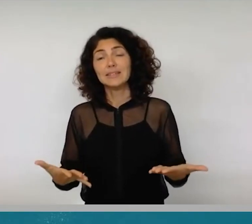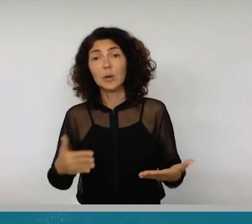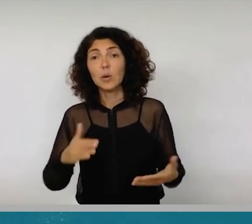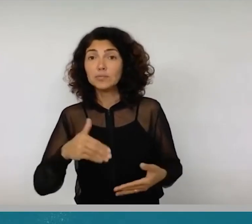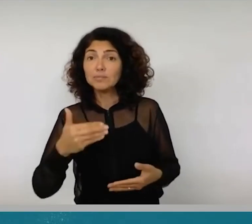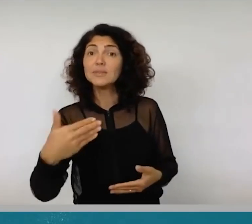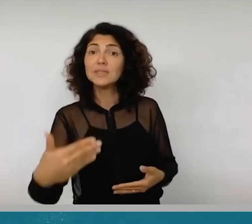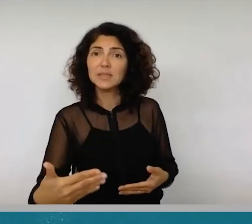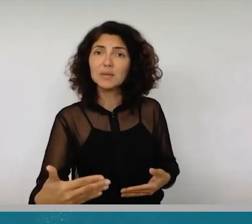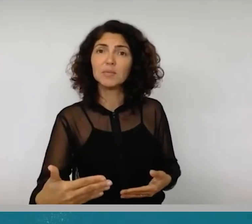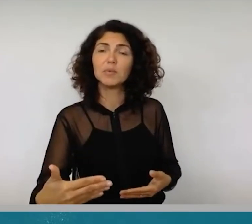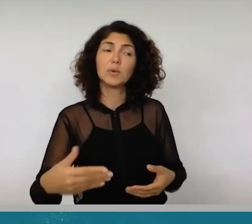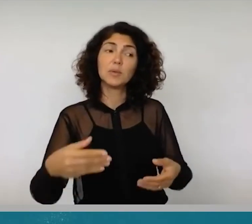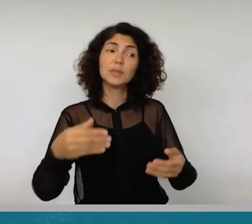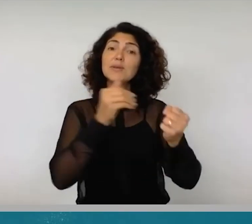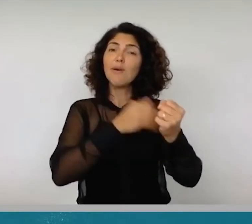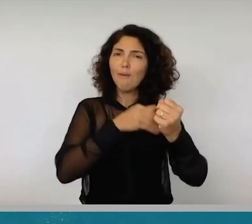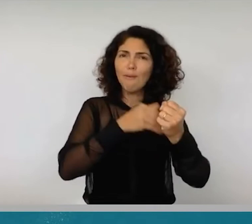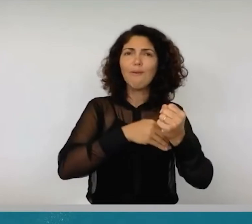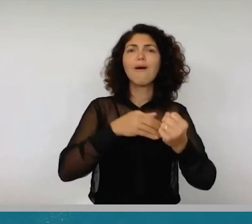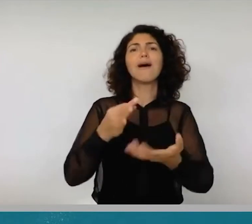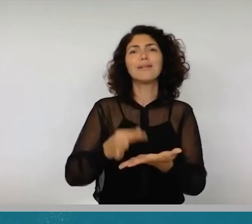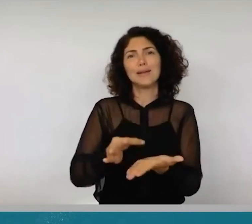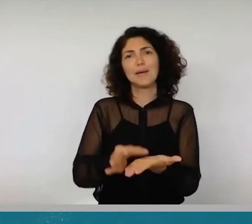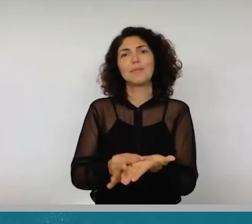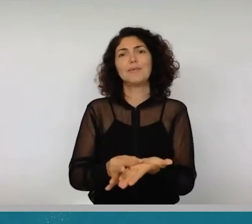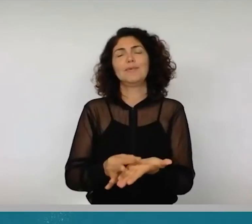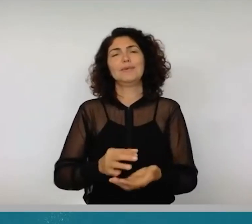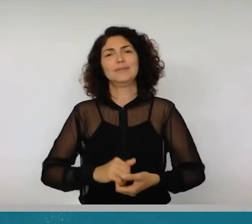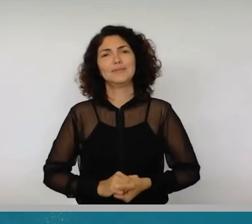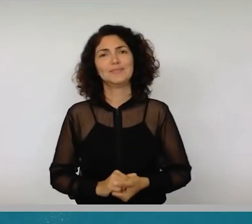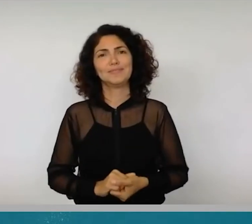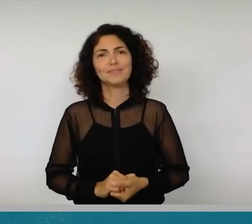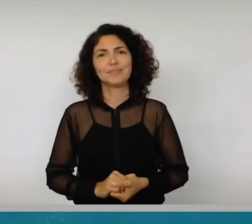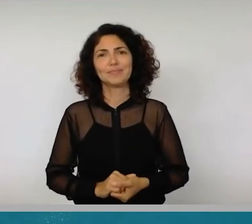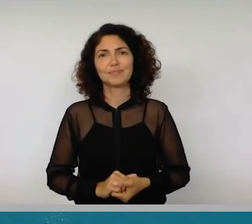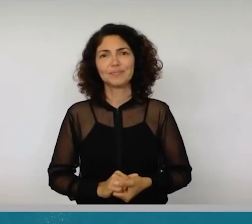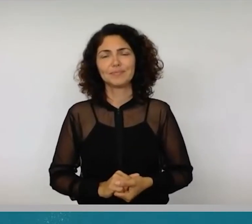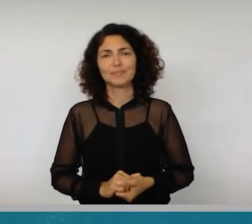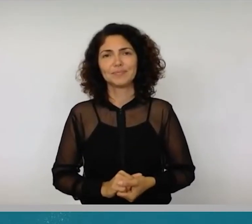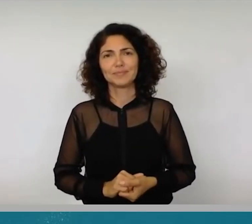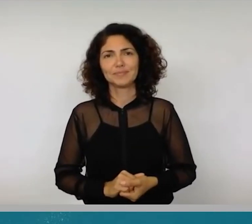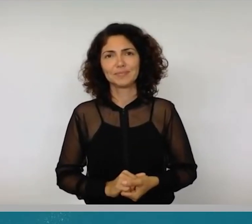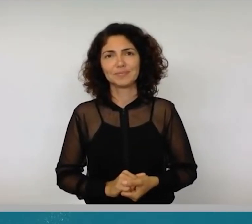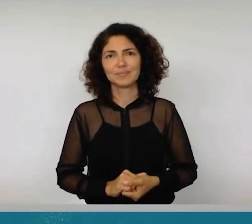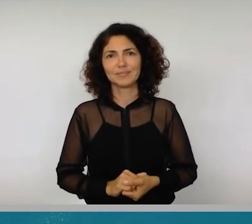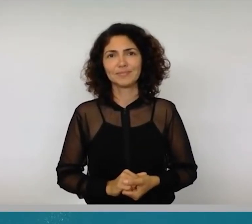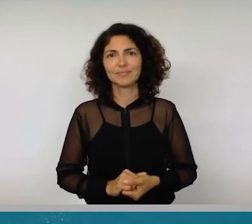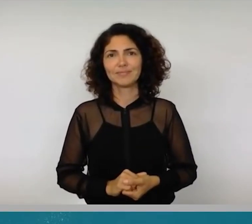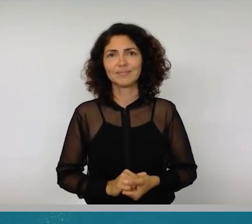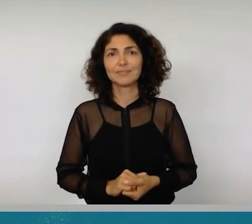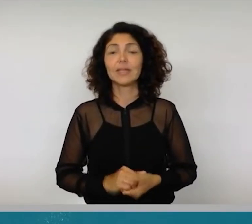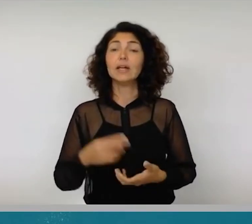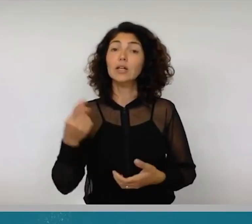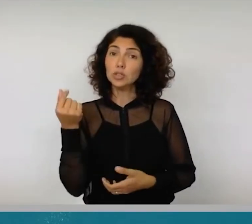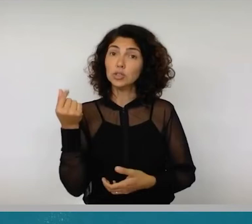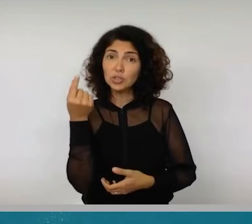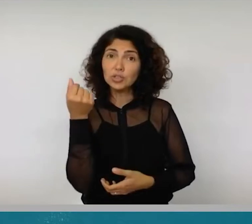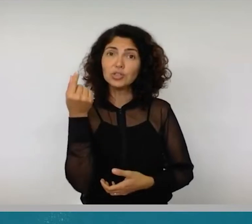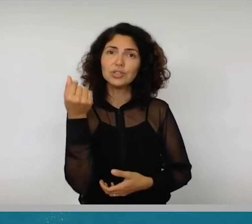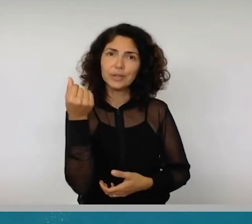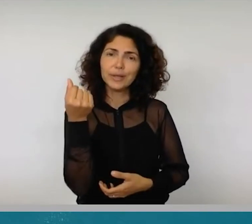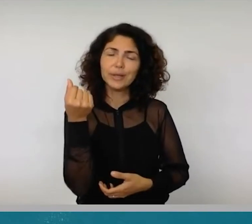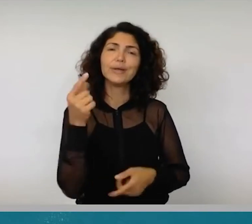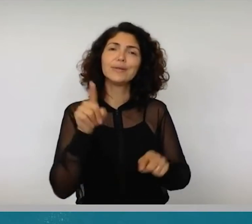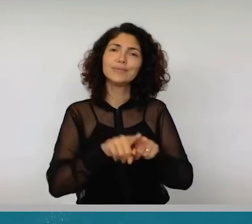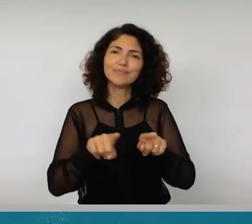riqueza. Vocês entenderam? Então, até então não tinha como acumular riqueza. Agora veio o dinheiro, e o dinheiro trouxe a